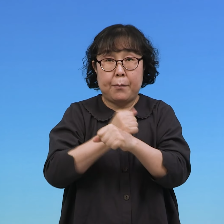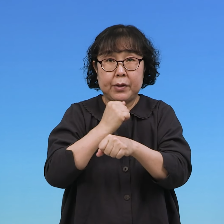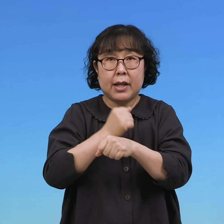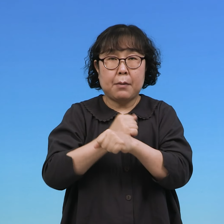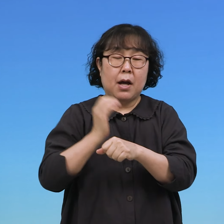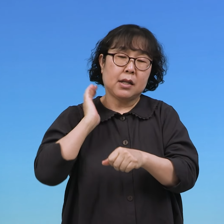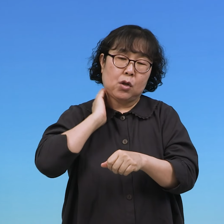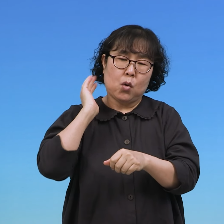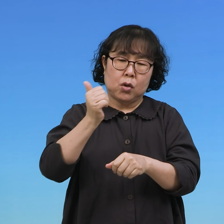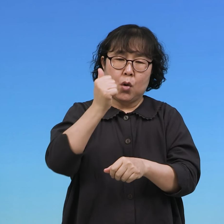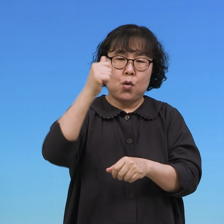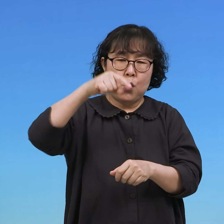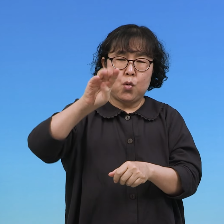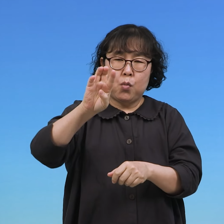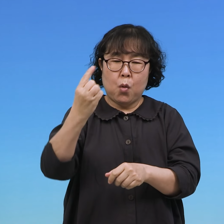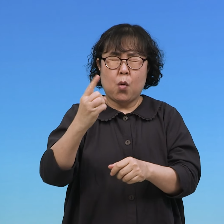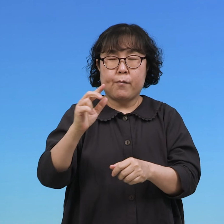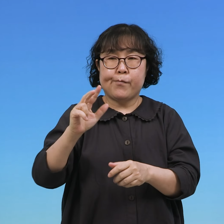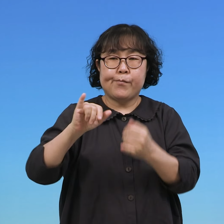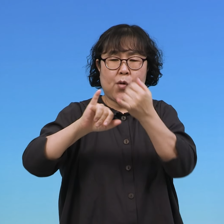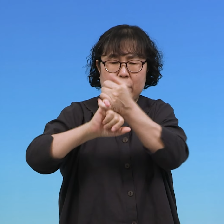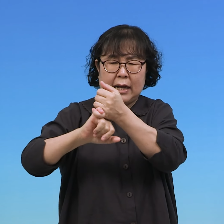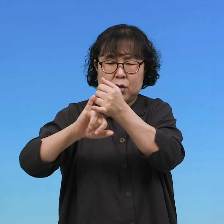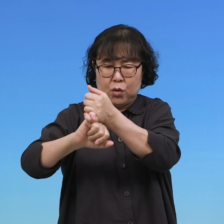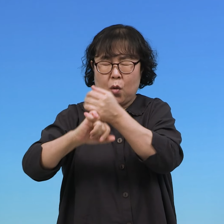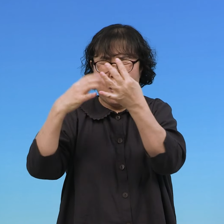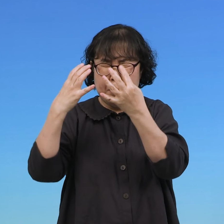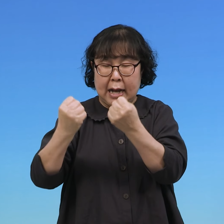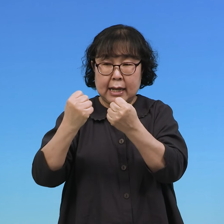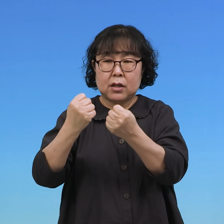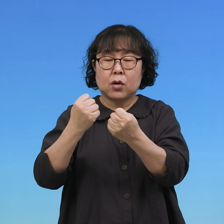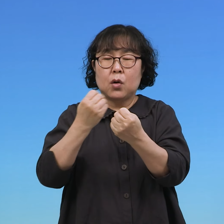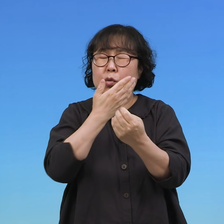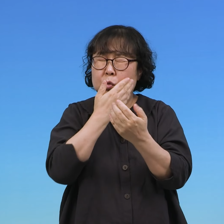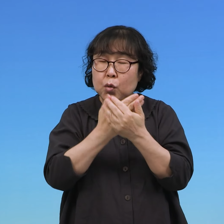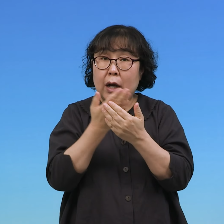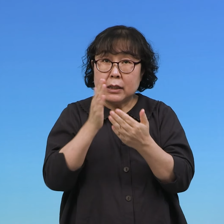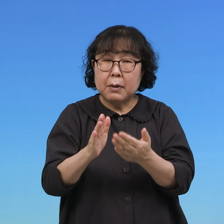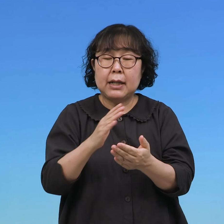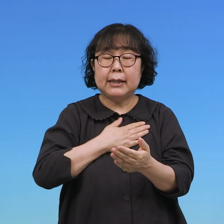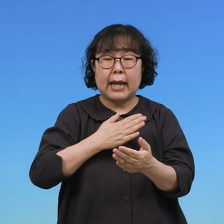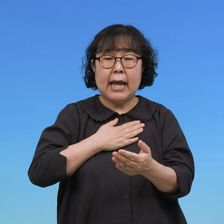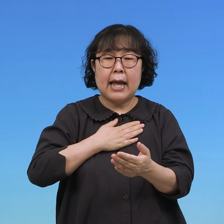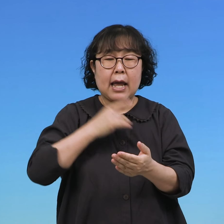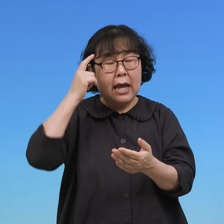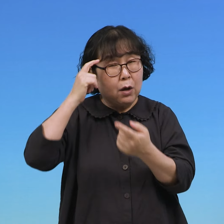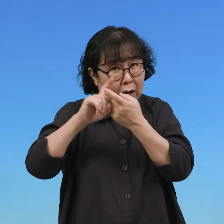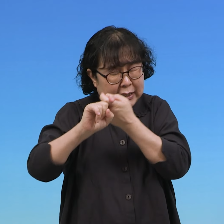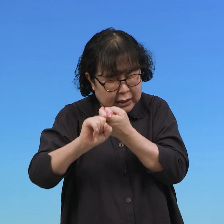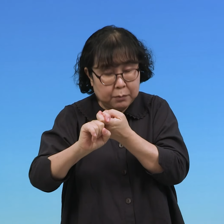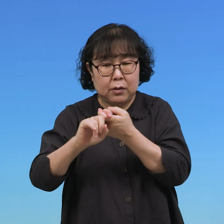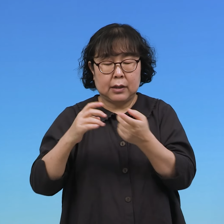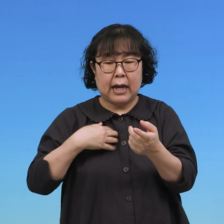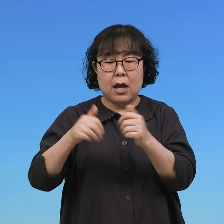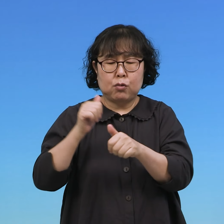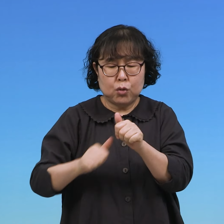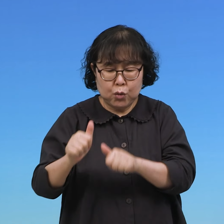해주겠다 저것도 해주겠다 공약 많이 하는 후보도 눈여겨봐야 되겠지만, 제 관심은요, 다음 세대에게